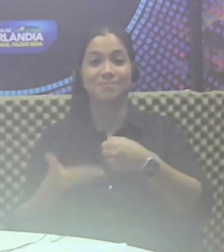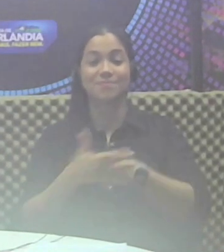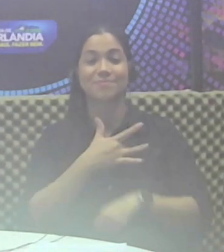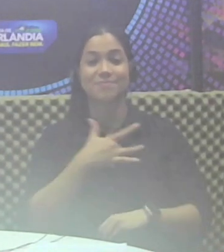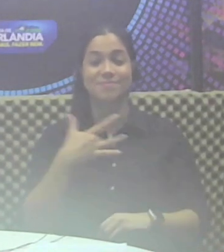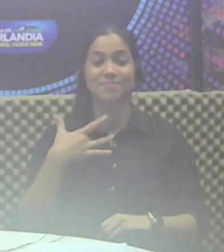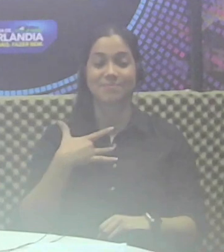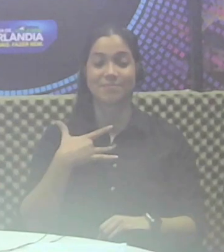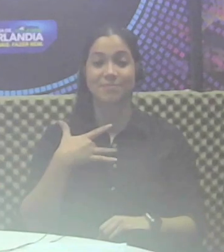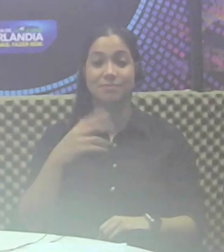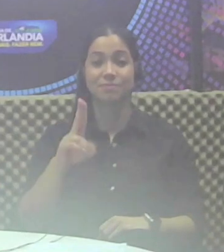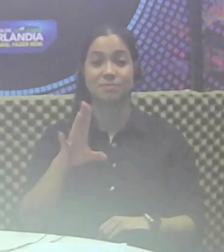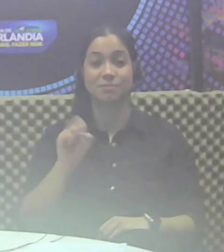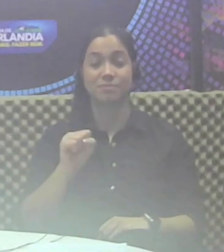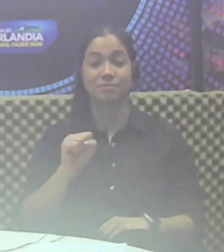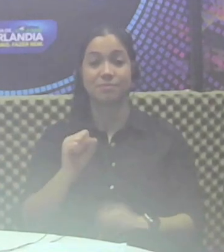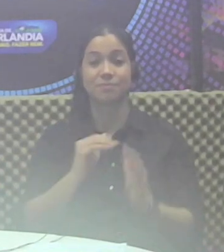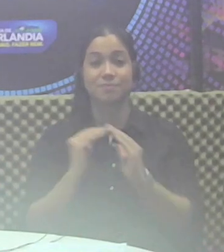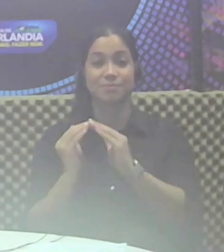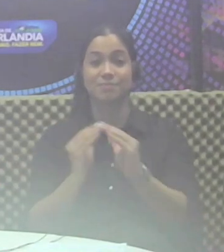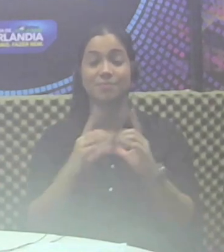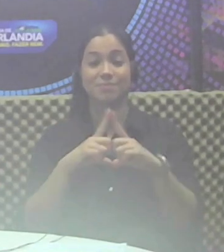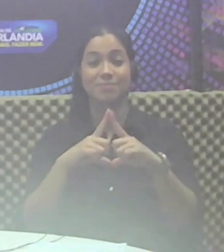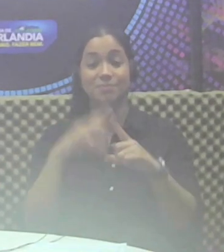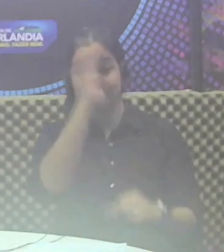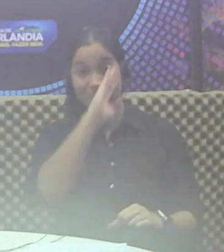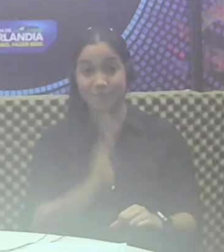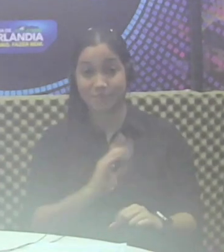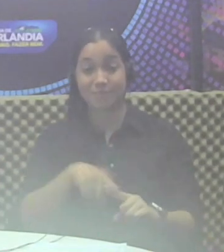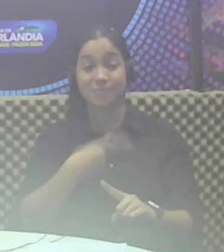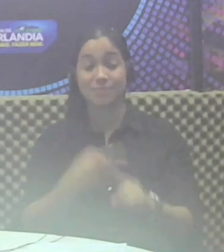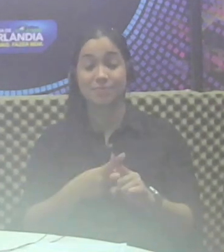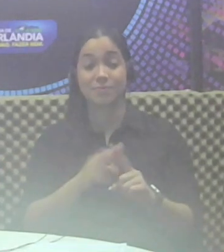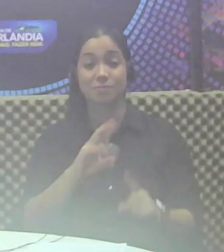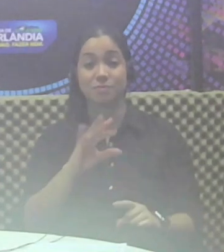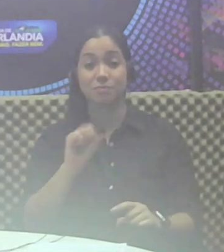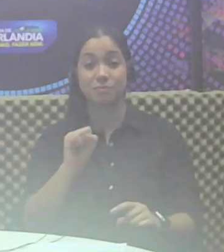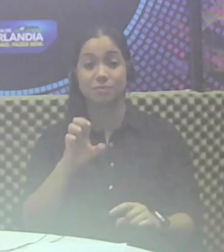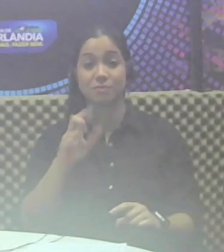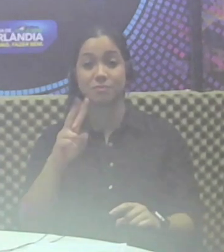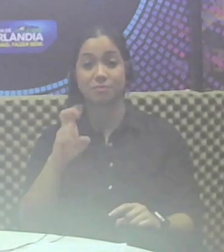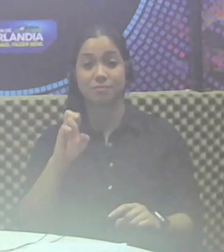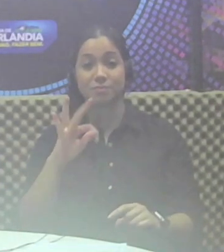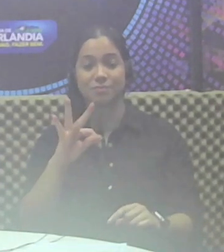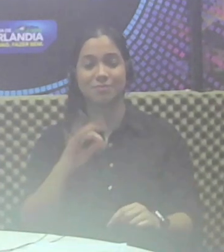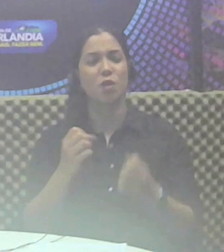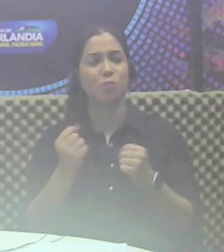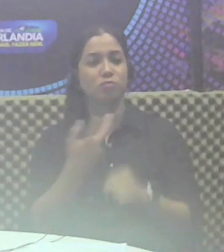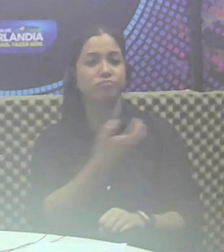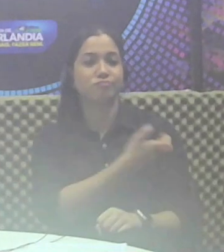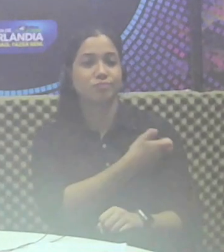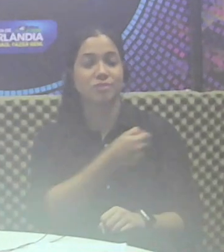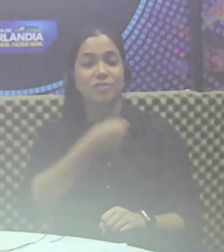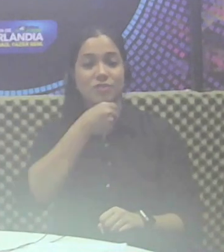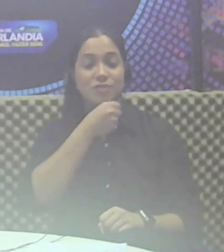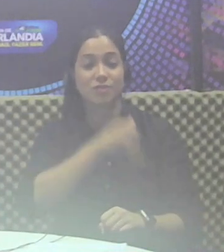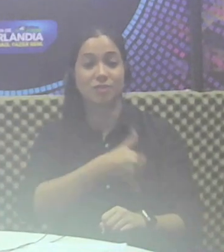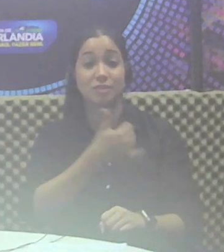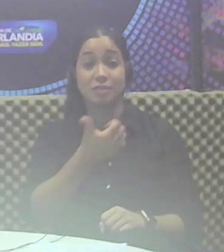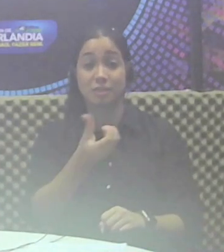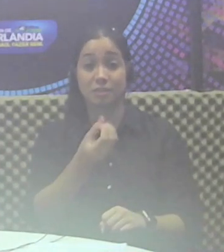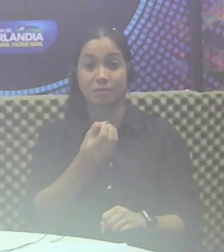saúde, as UBSs dos bairros Brasil e Roosevelt. Podem receber a dose idosos com 60 anos ou